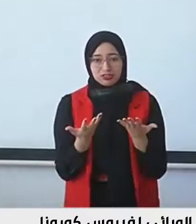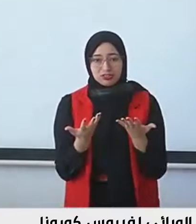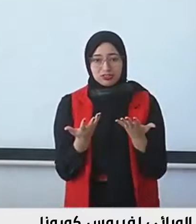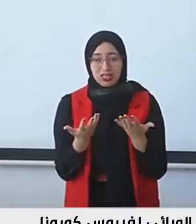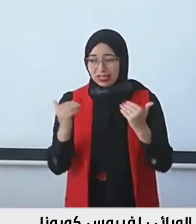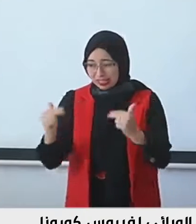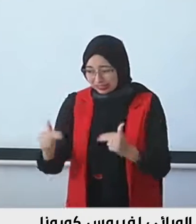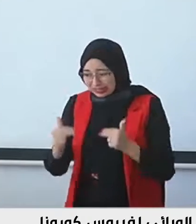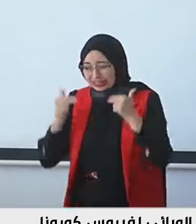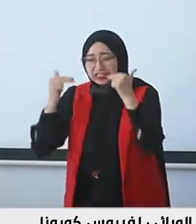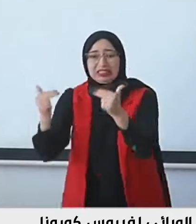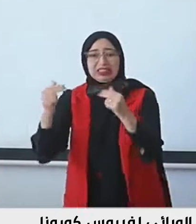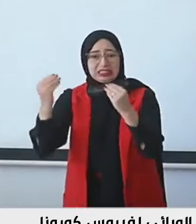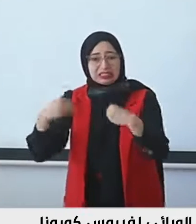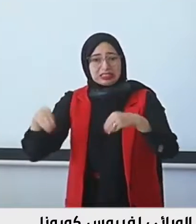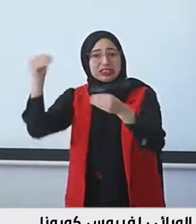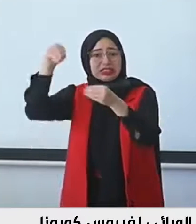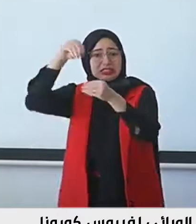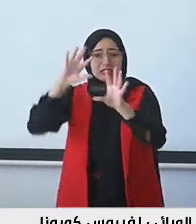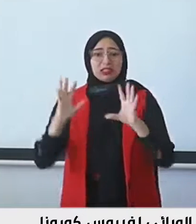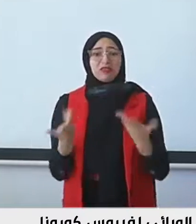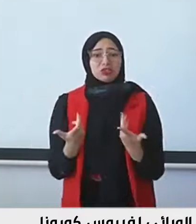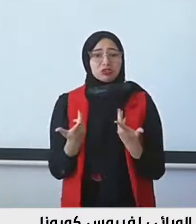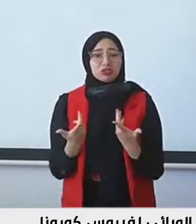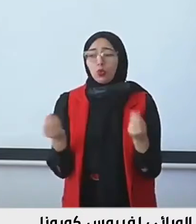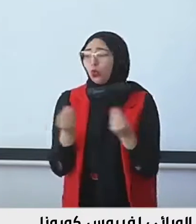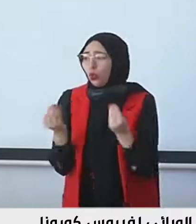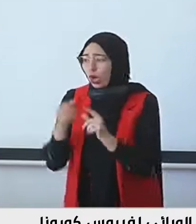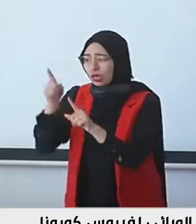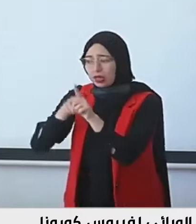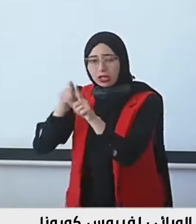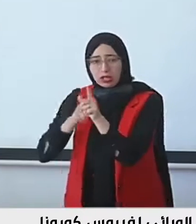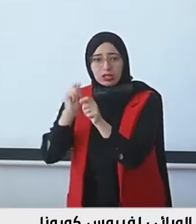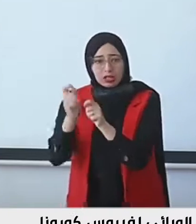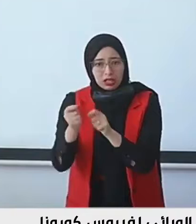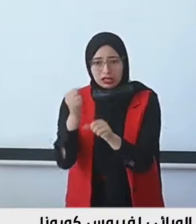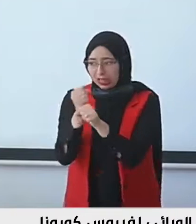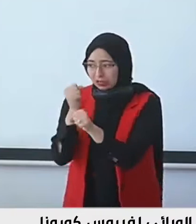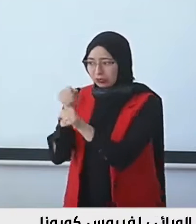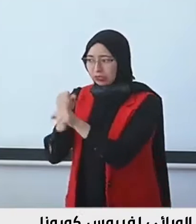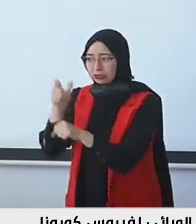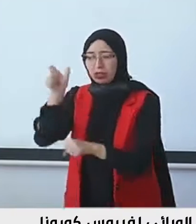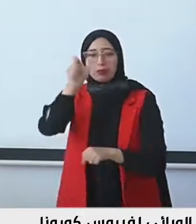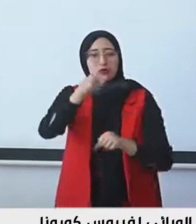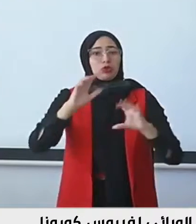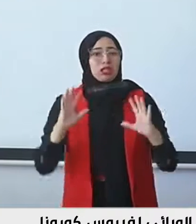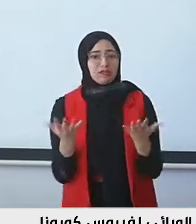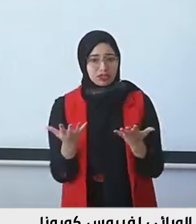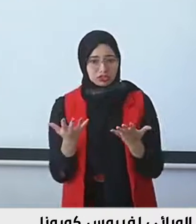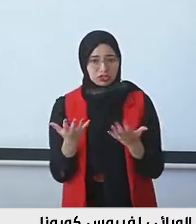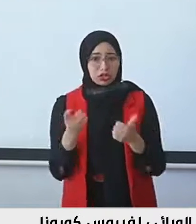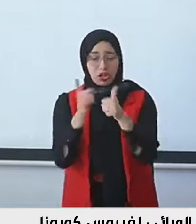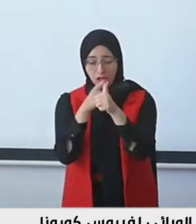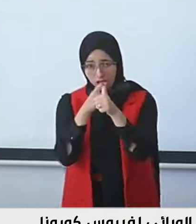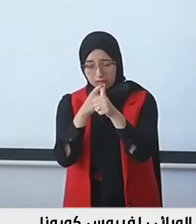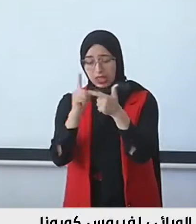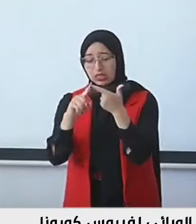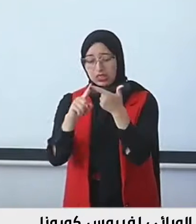متاعهم بالنسبة لنا يبقى ديما محدود. لذا ننتقل للنقطة